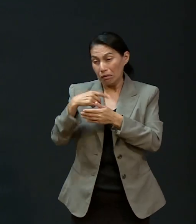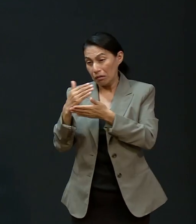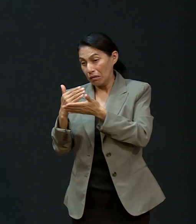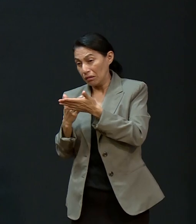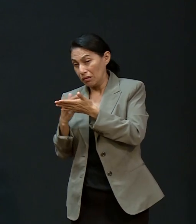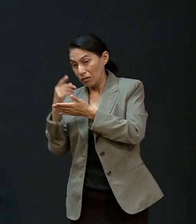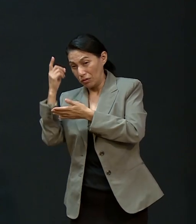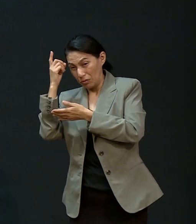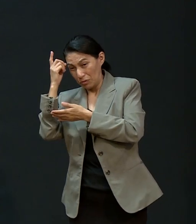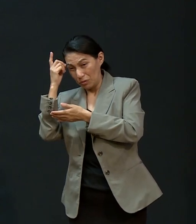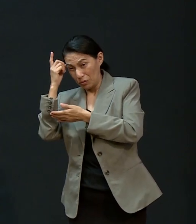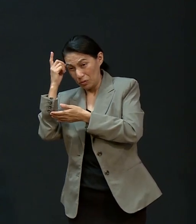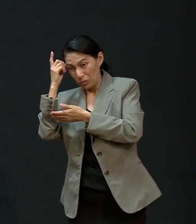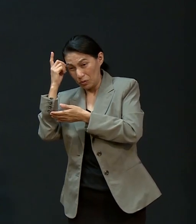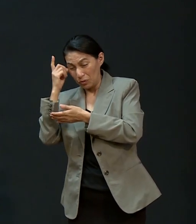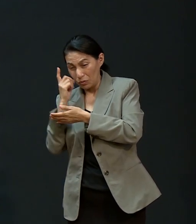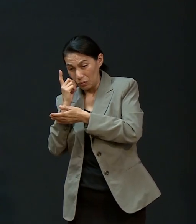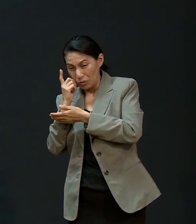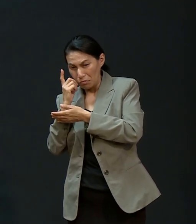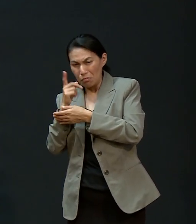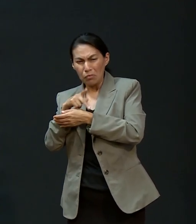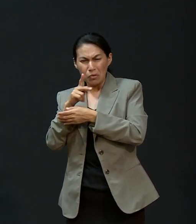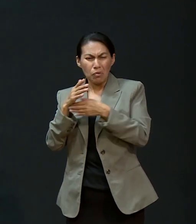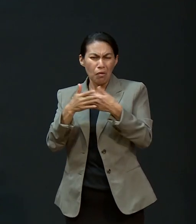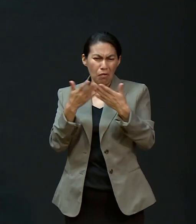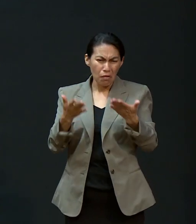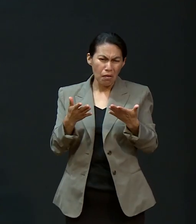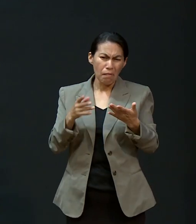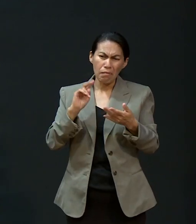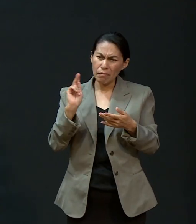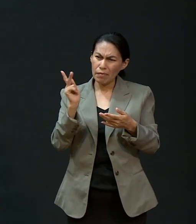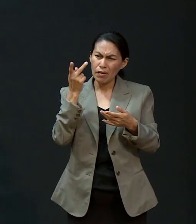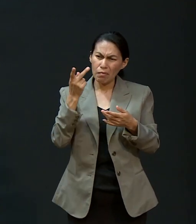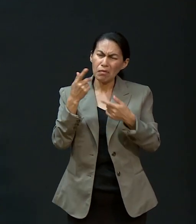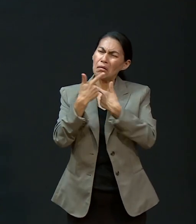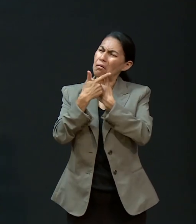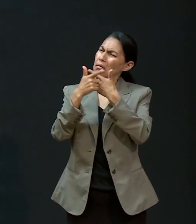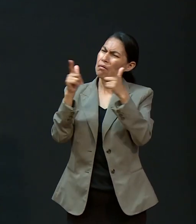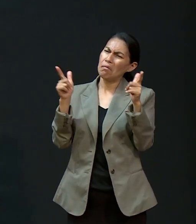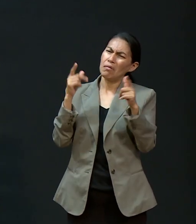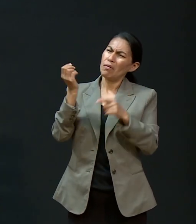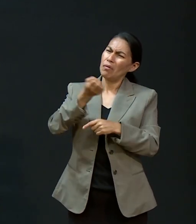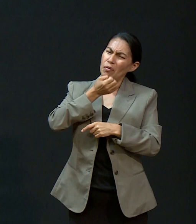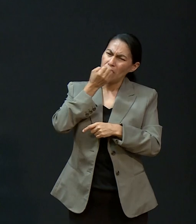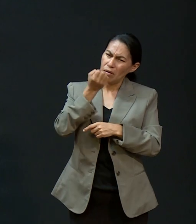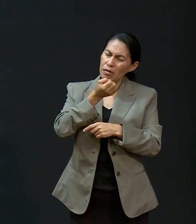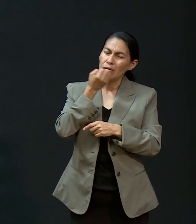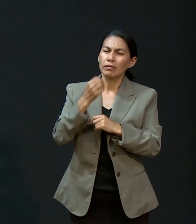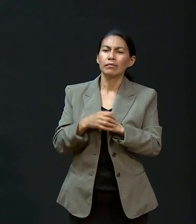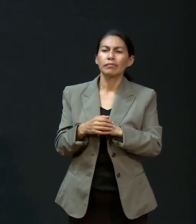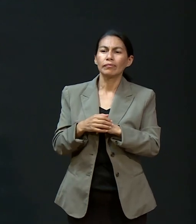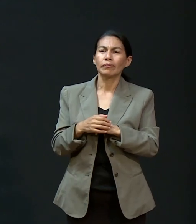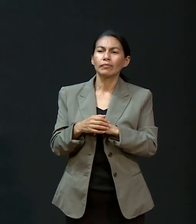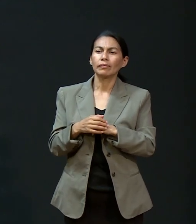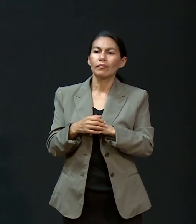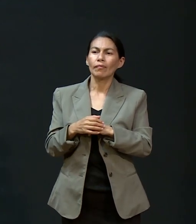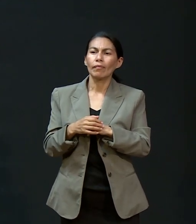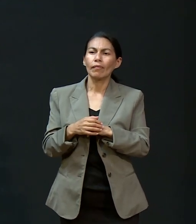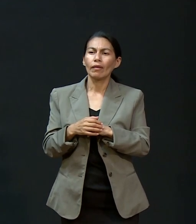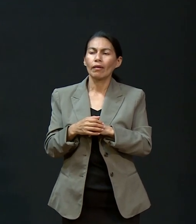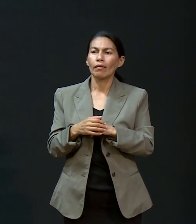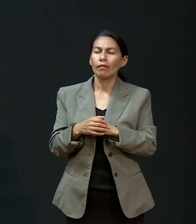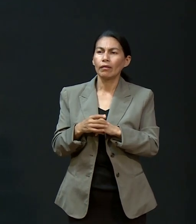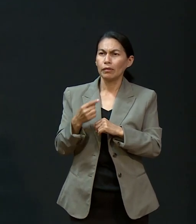dormir. Ahora, después de la prepa, entrando a otra etapa y durante la prepa también,